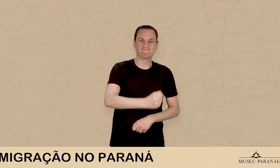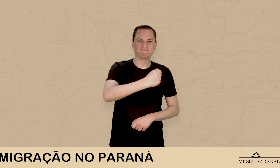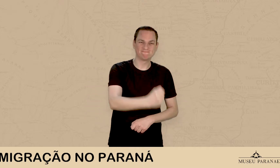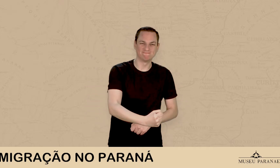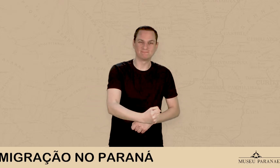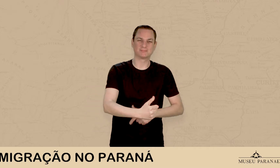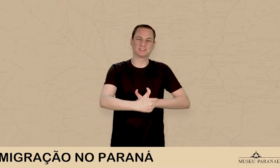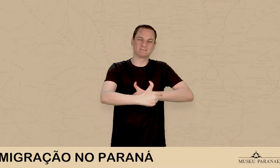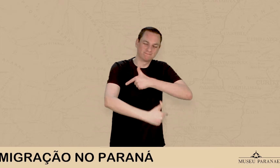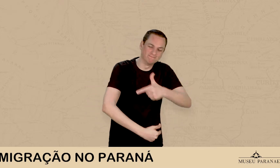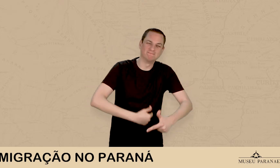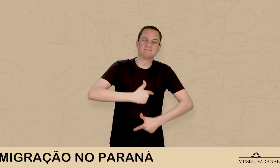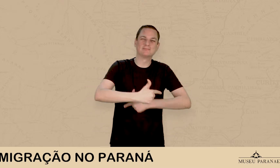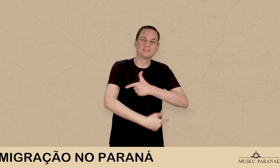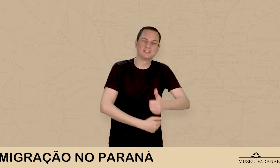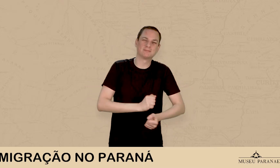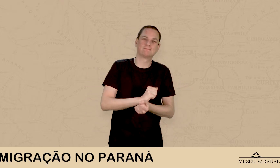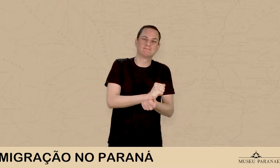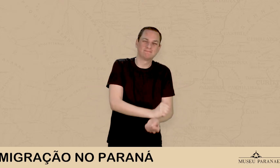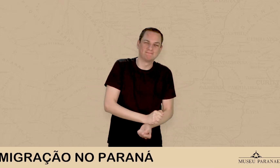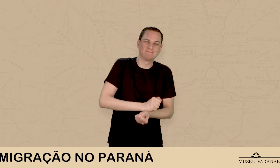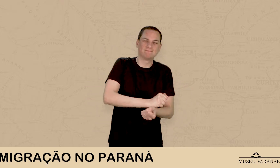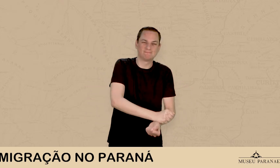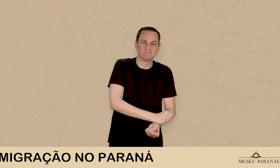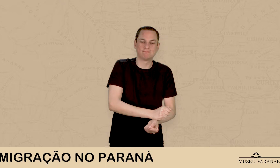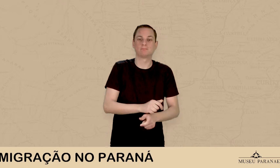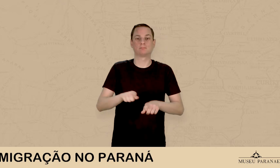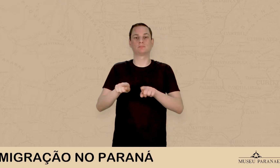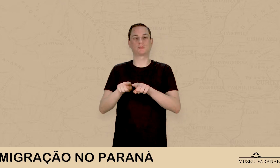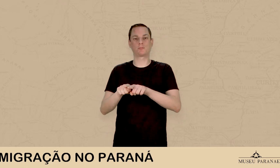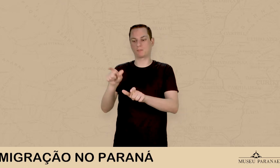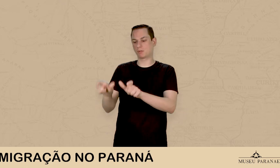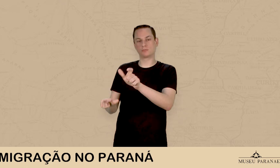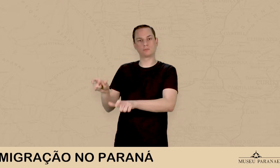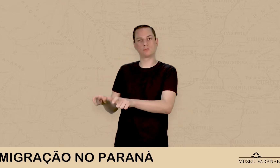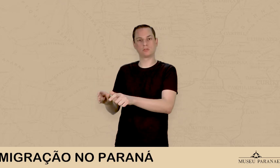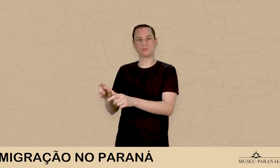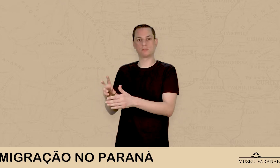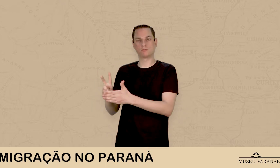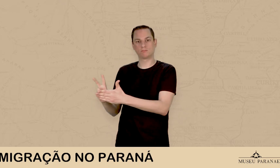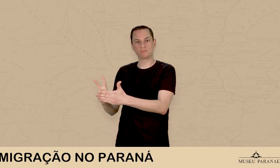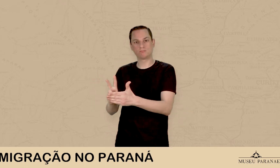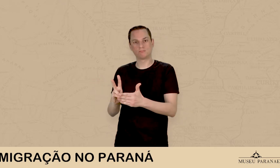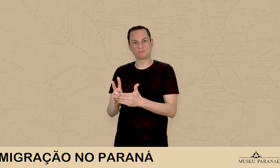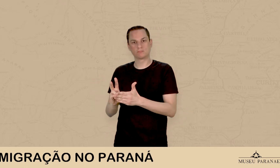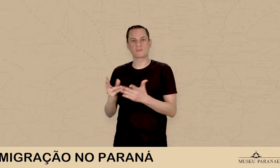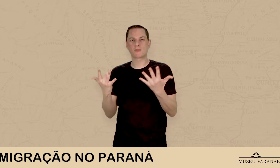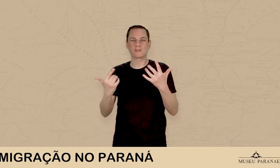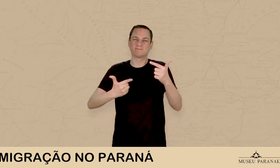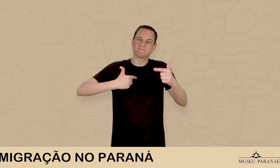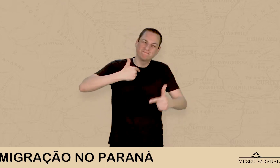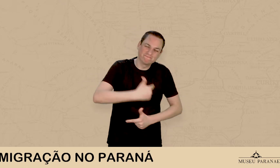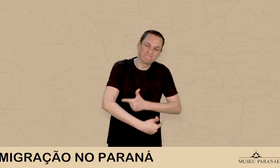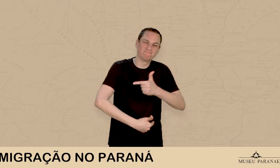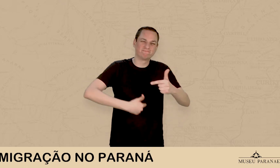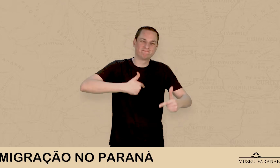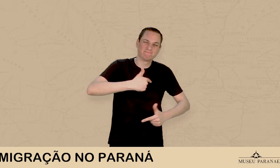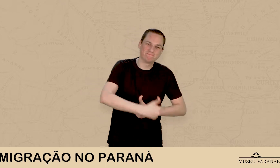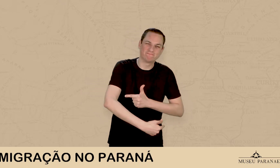e trazidos à força para o país para trabalharem, assim como ocorreu também com os povos indígenas aqui que